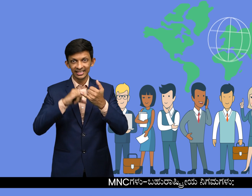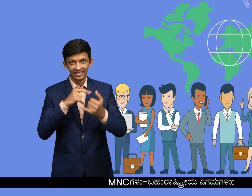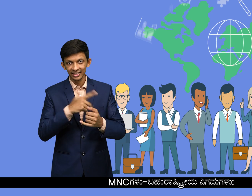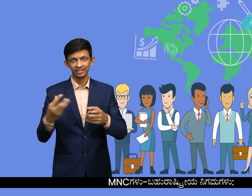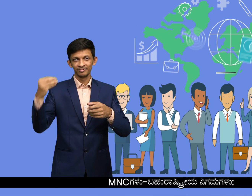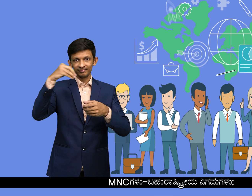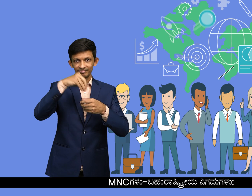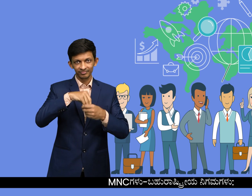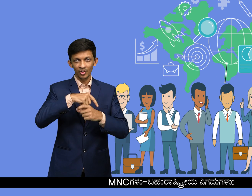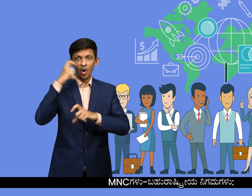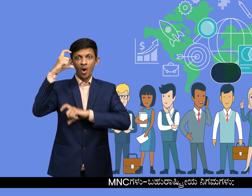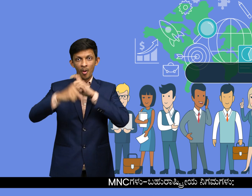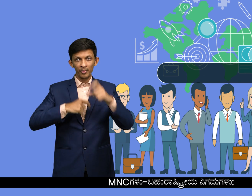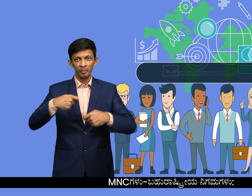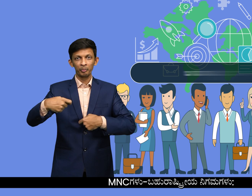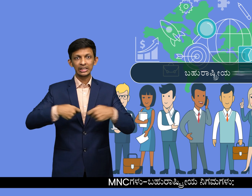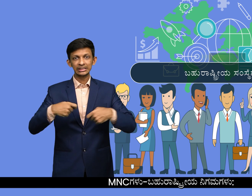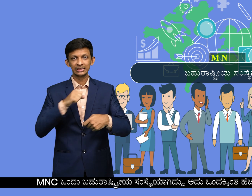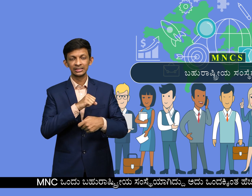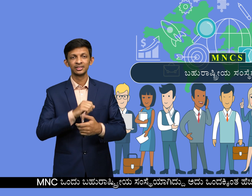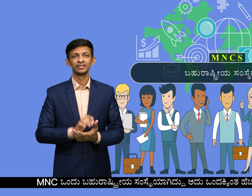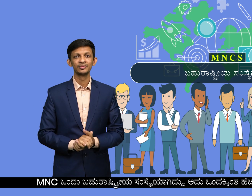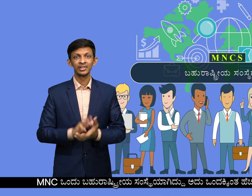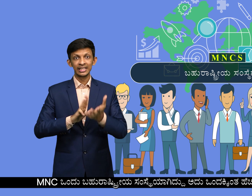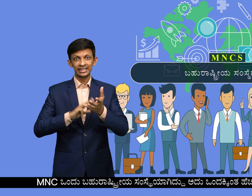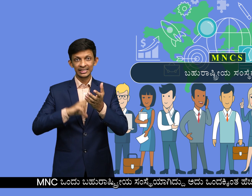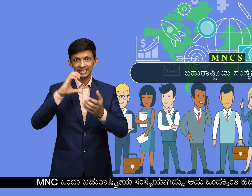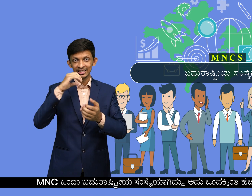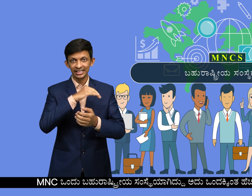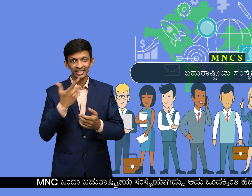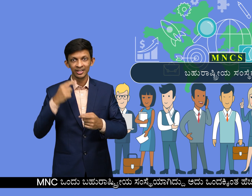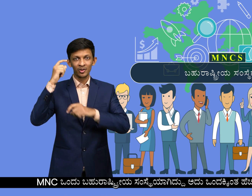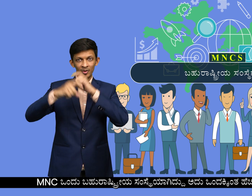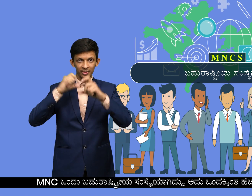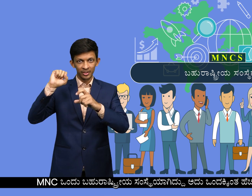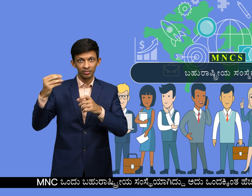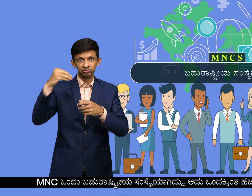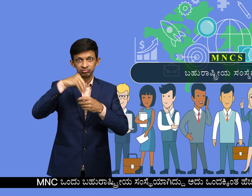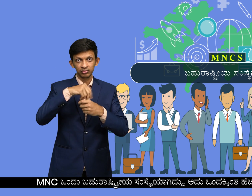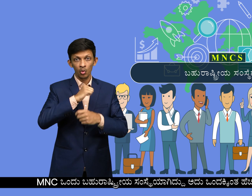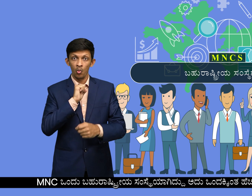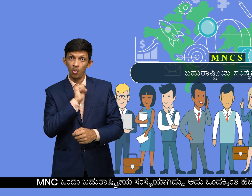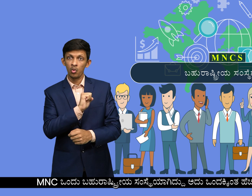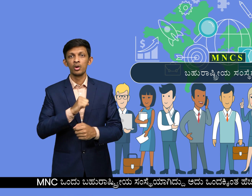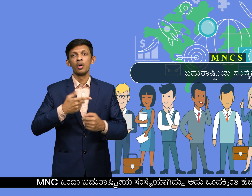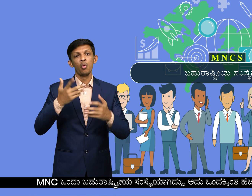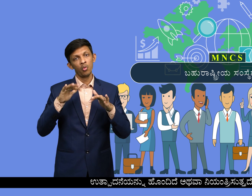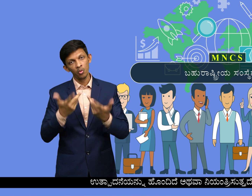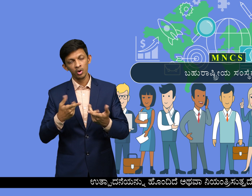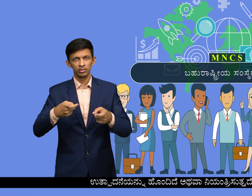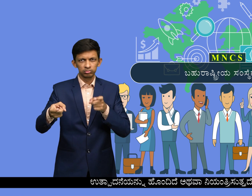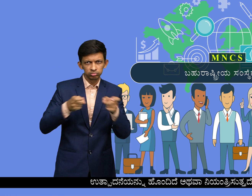ಎಂಎನ್ಸಿಗಳು ಬಹುರಾಷ್ಟ್ರೀಯ ನಿಗಮಗಳು. ಎಂಎನ್ಸಿ ಒಂದು ಬಹುರಾಷ್ಟ್ರೀಯ ಸಂಸ್ಥೆಯಾಗಿದ್ದು ಅದು ಒಂದಕ್ಕಿಂತ ಹೆಚ್ಚು